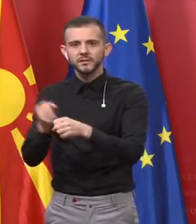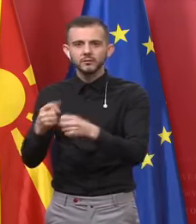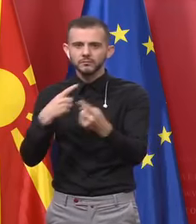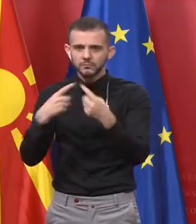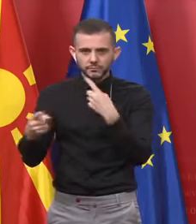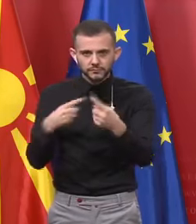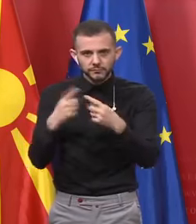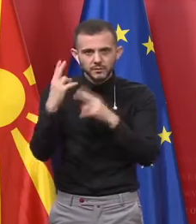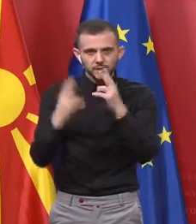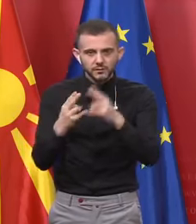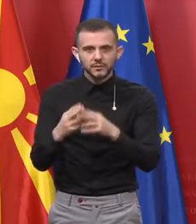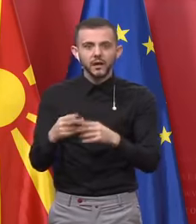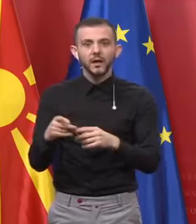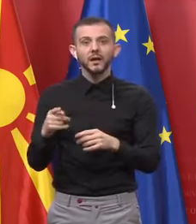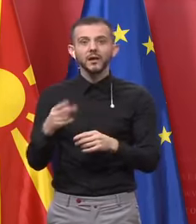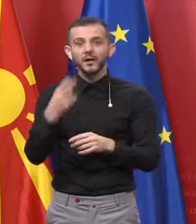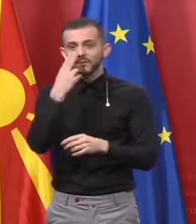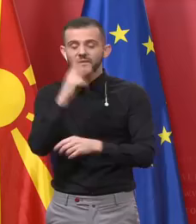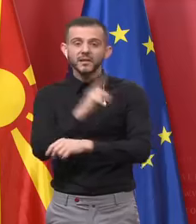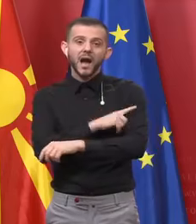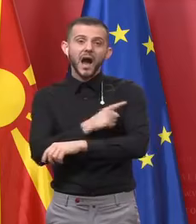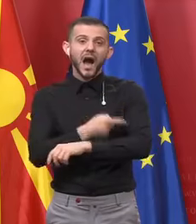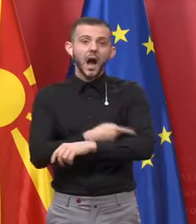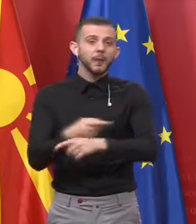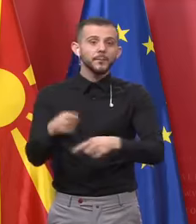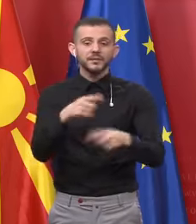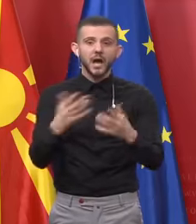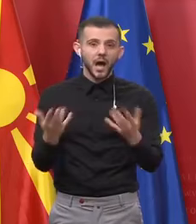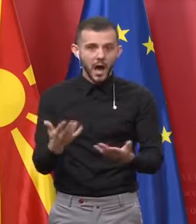на капацитетите, заради тоа што и после